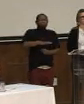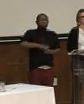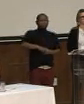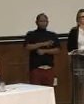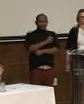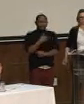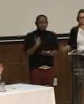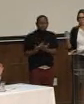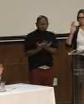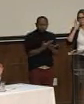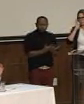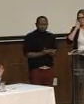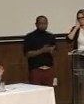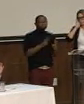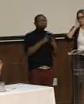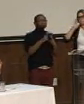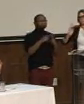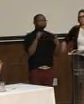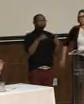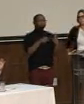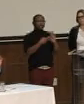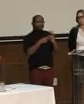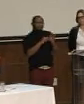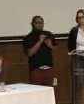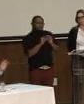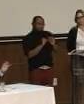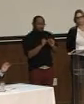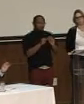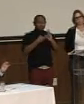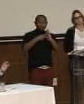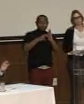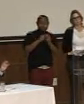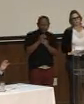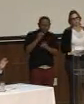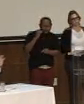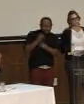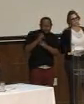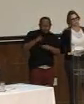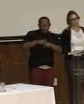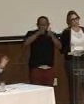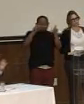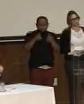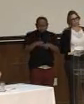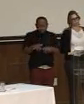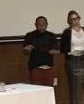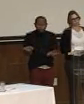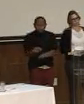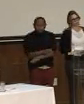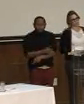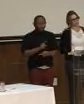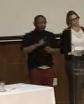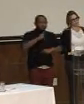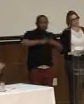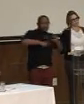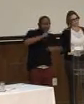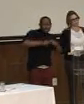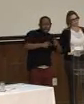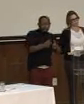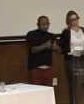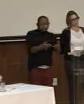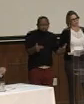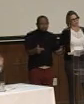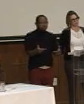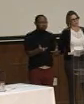alunos e nas condições de estudo, equivale aos laboratórios completos, laboratório com os equipamentos, material